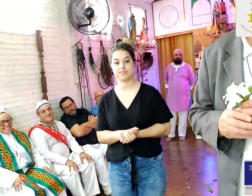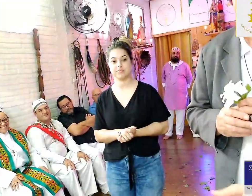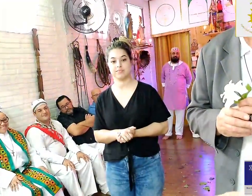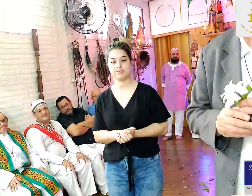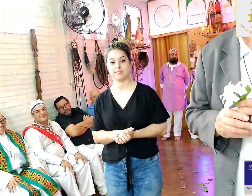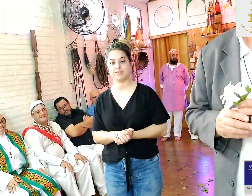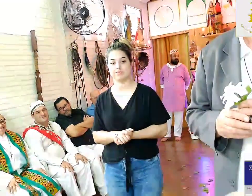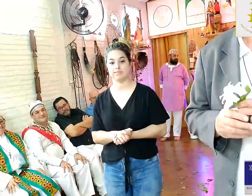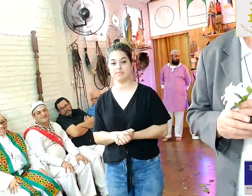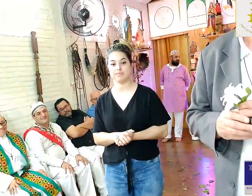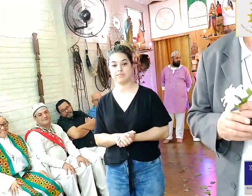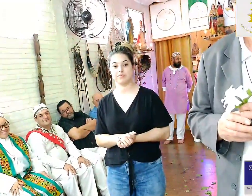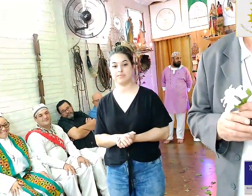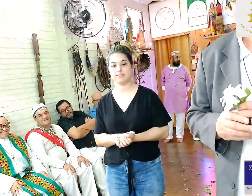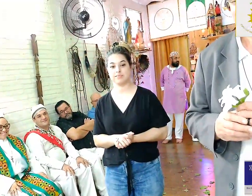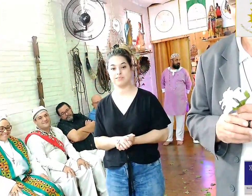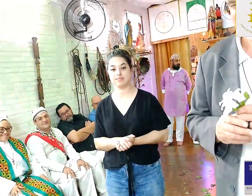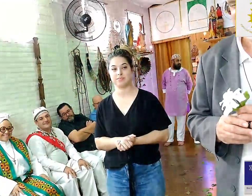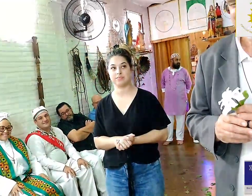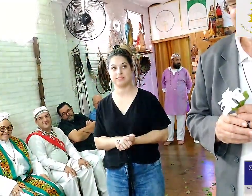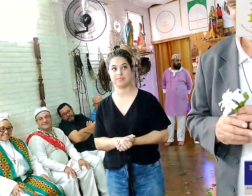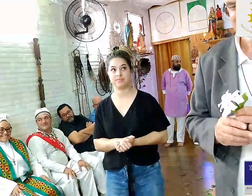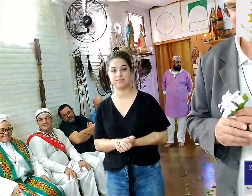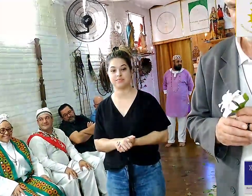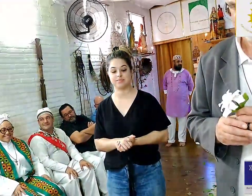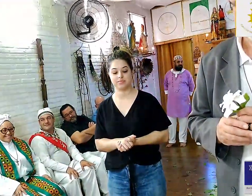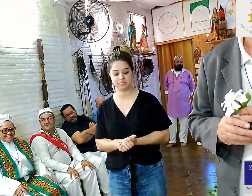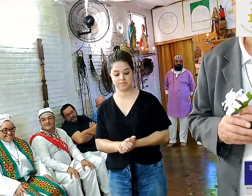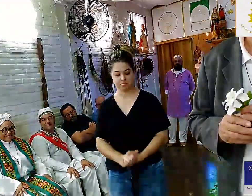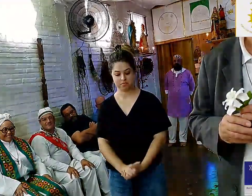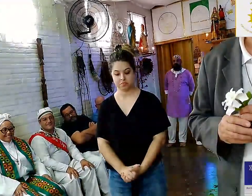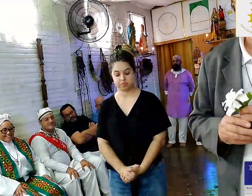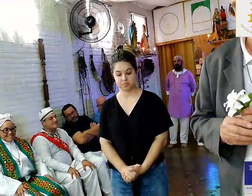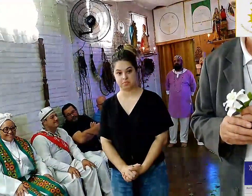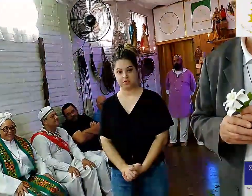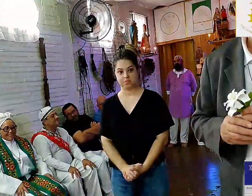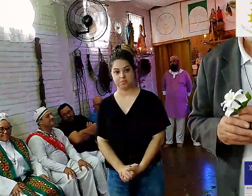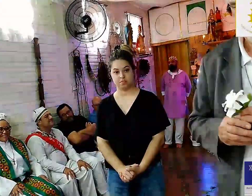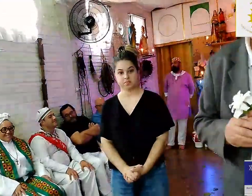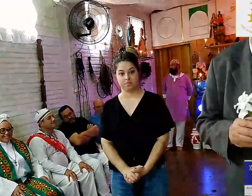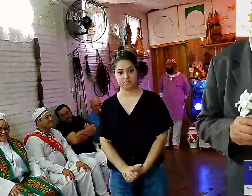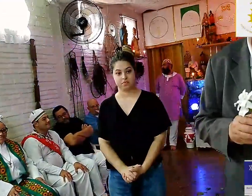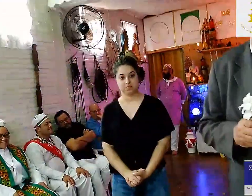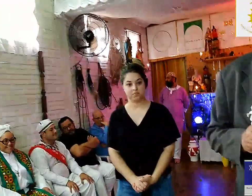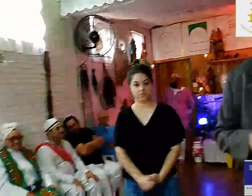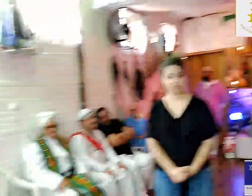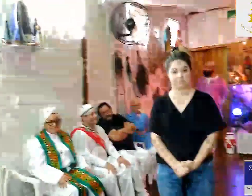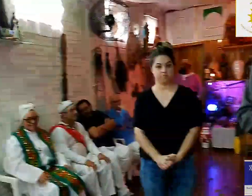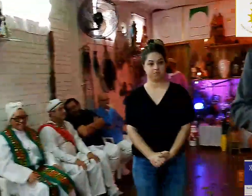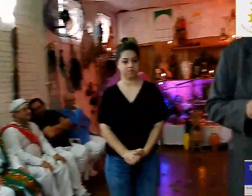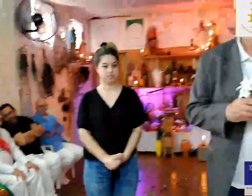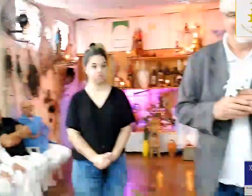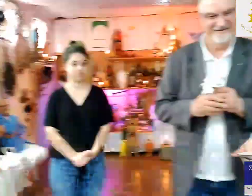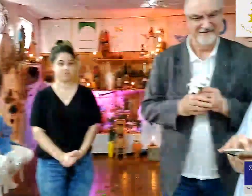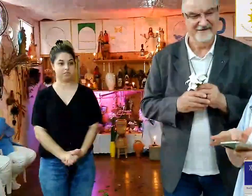Muita história, Padre José Ivo, mas nós temos que, eu vou então trazer aqui para o